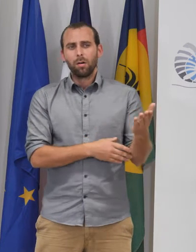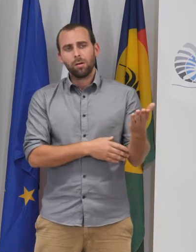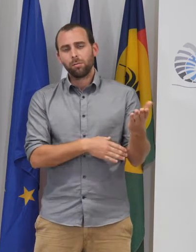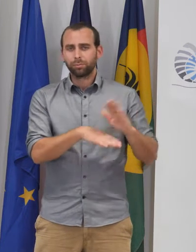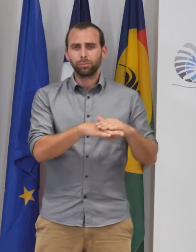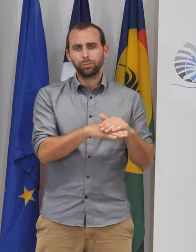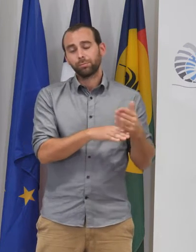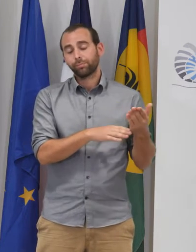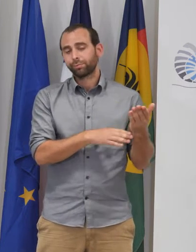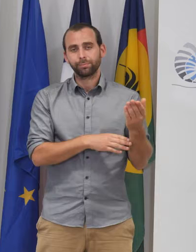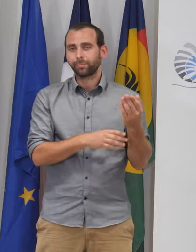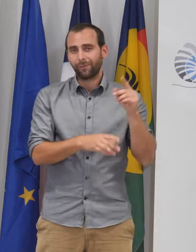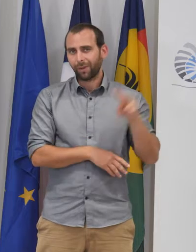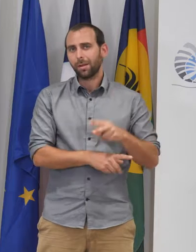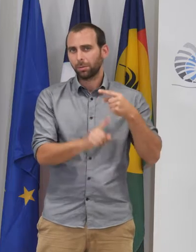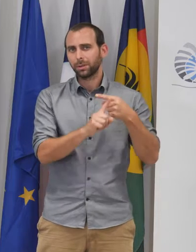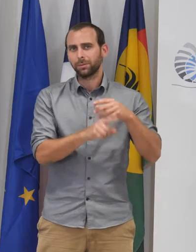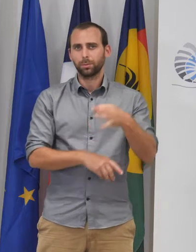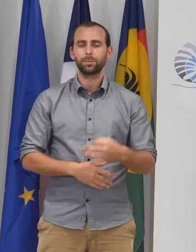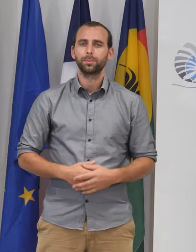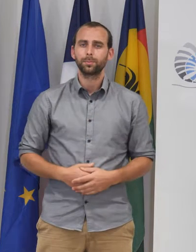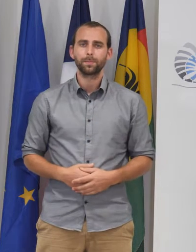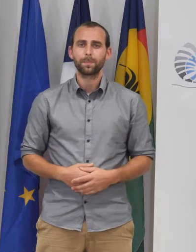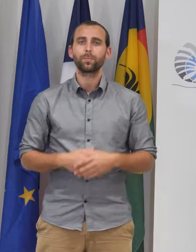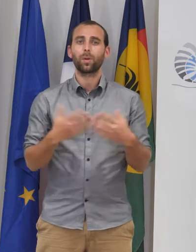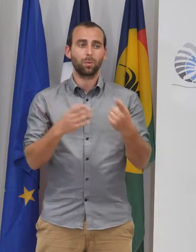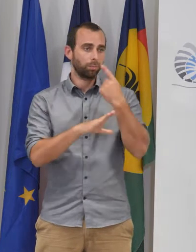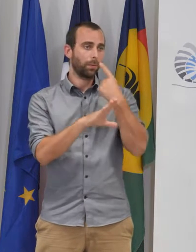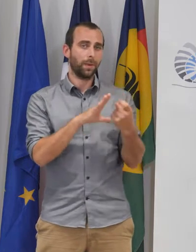se sont confirmés positifs. Donc, les tests PCR